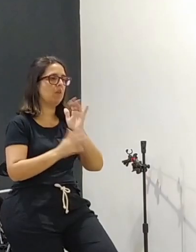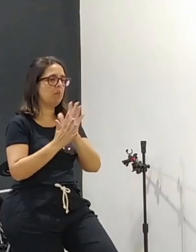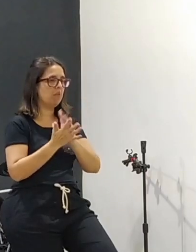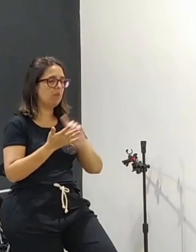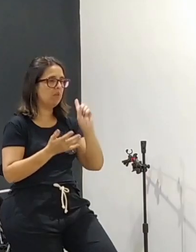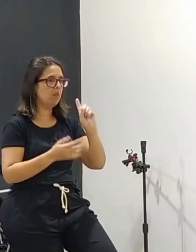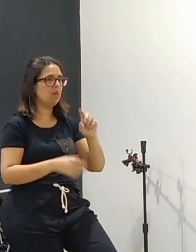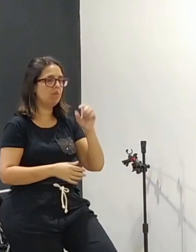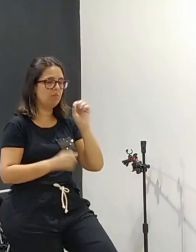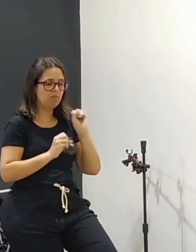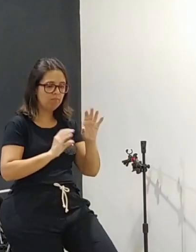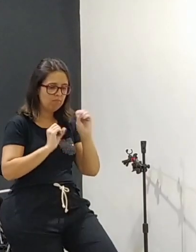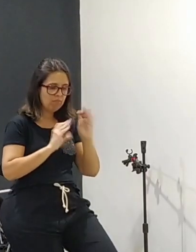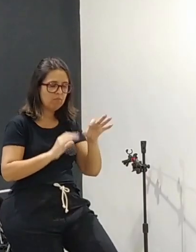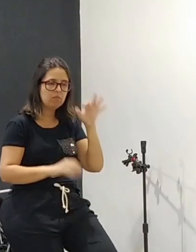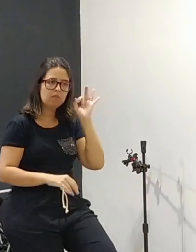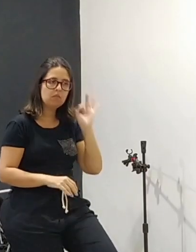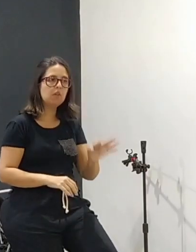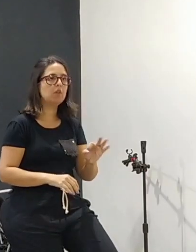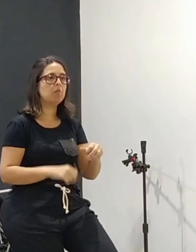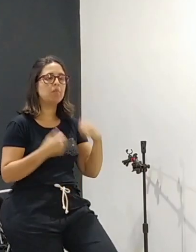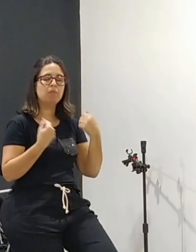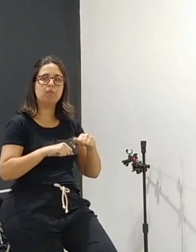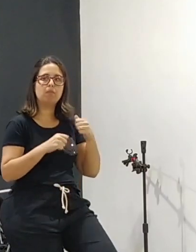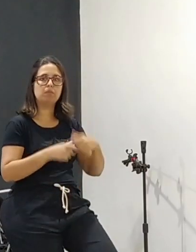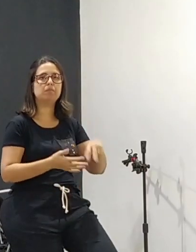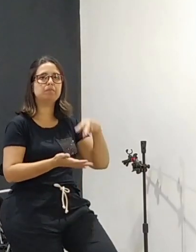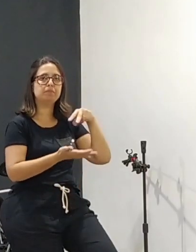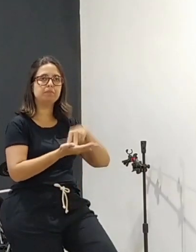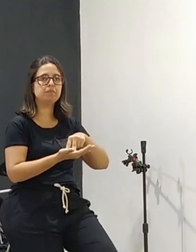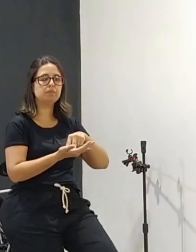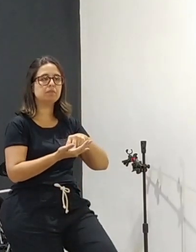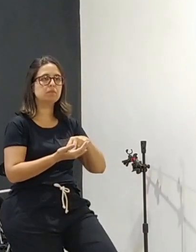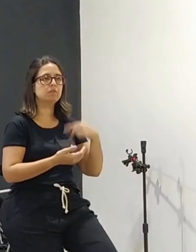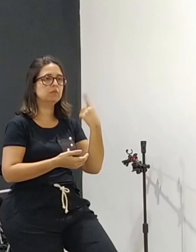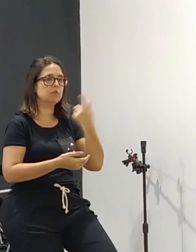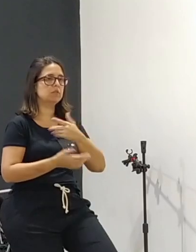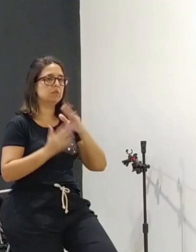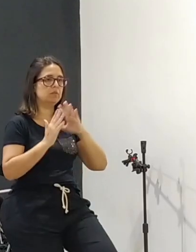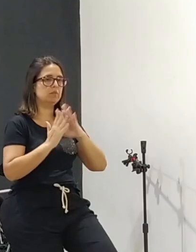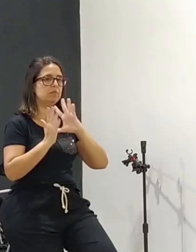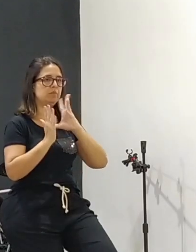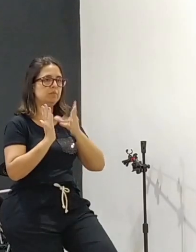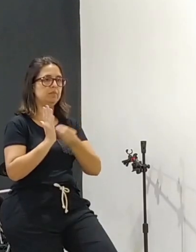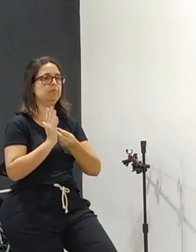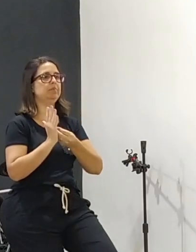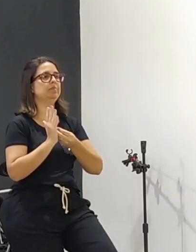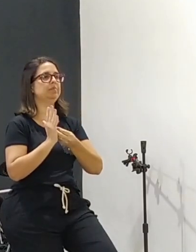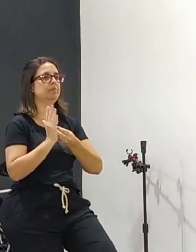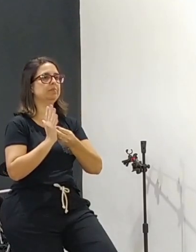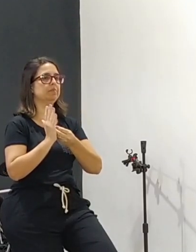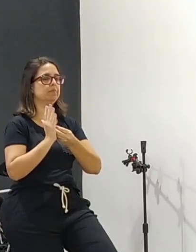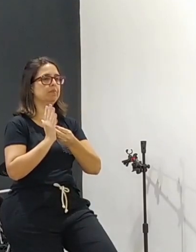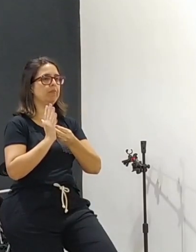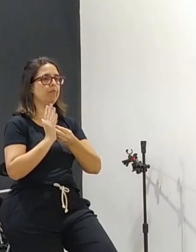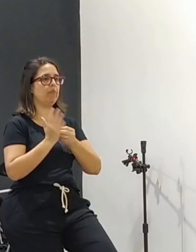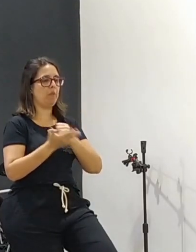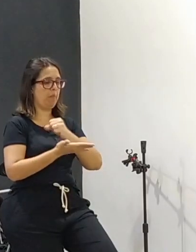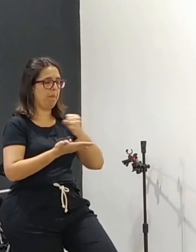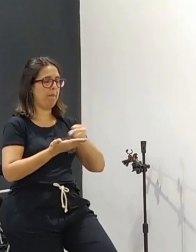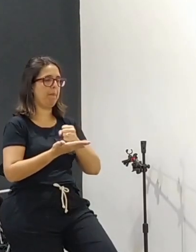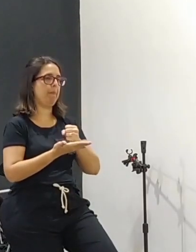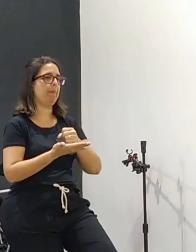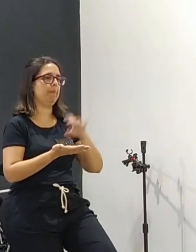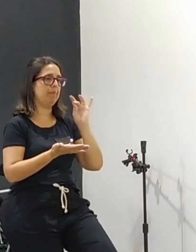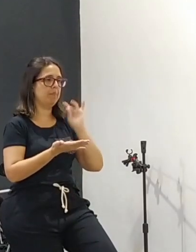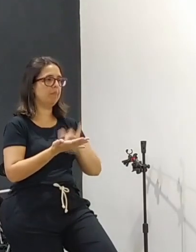jeito. Amém? Nós temos que estar de pé. Nós somos a igreja, ela é o baluarte da verdade,